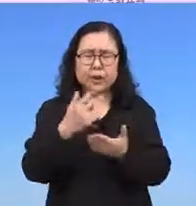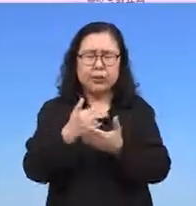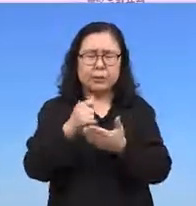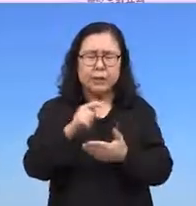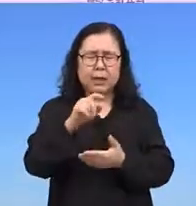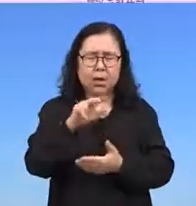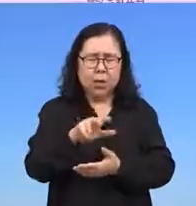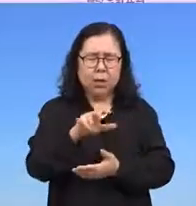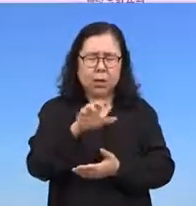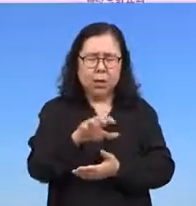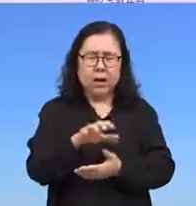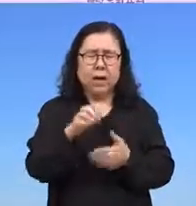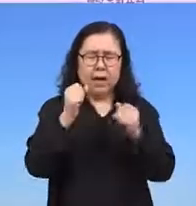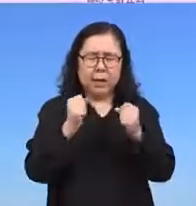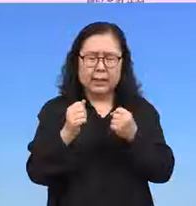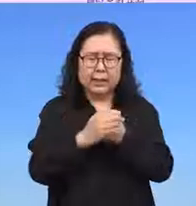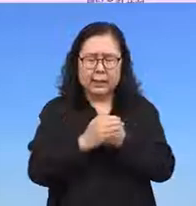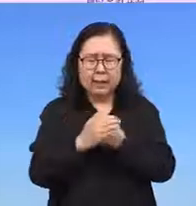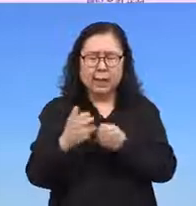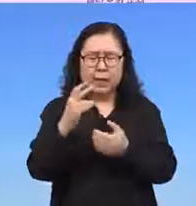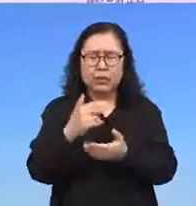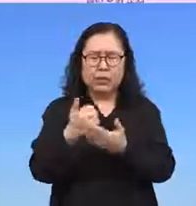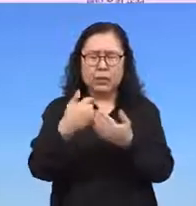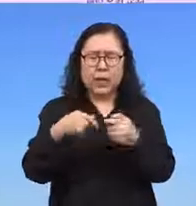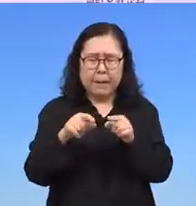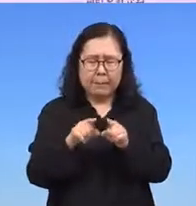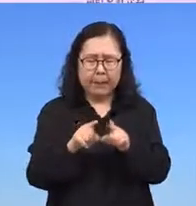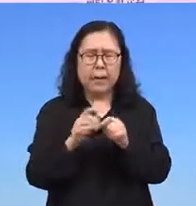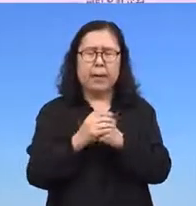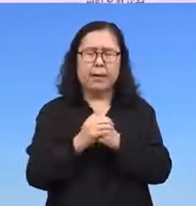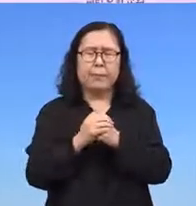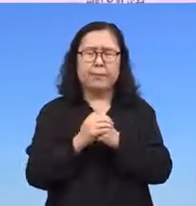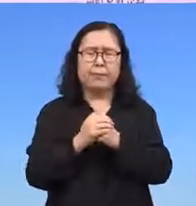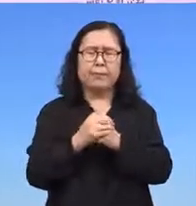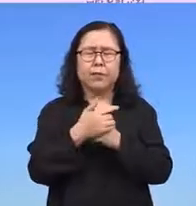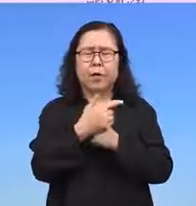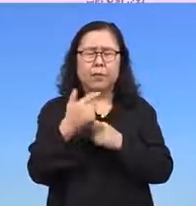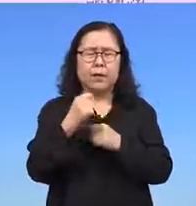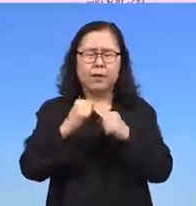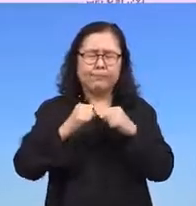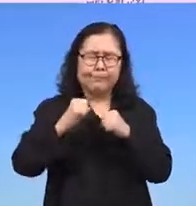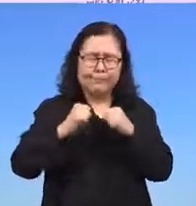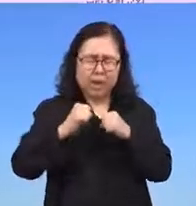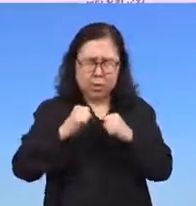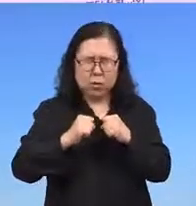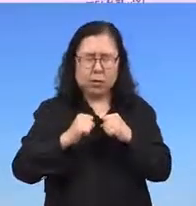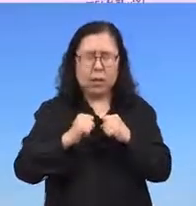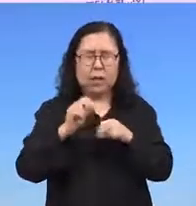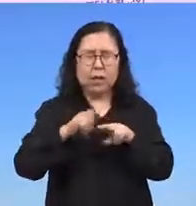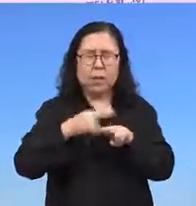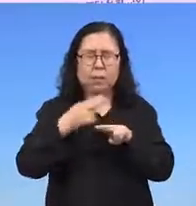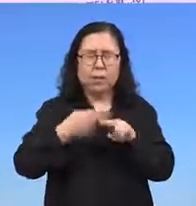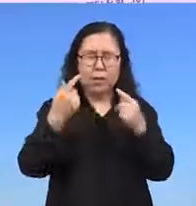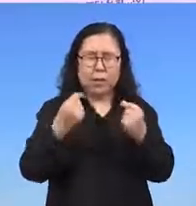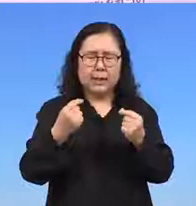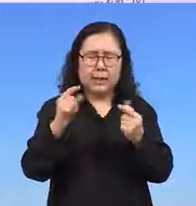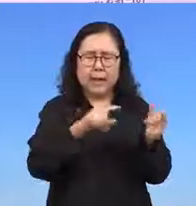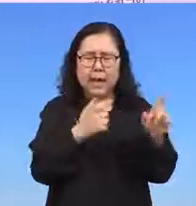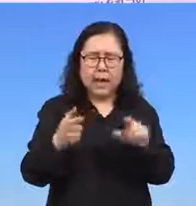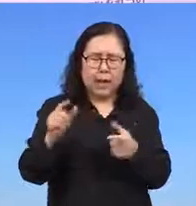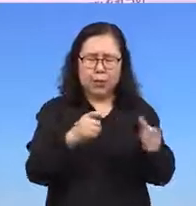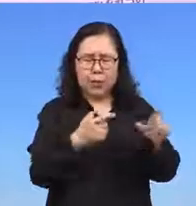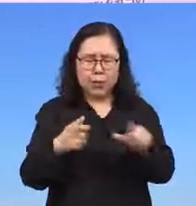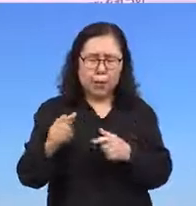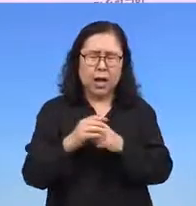여기 계심으로 말미암아 그 주님과 더불어 너무나 역동적인 선물 같은